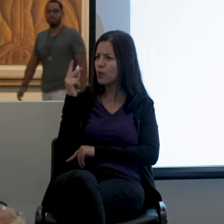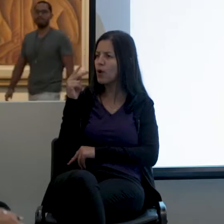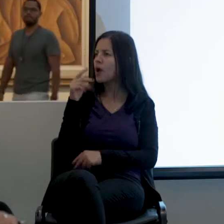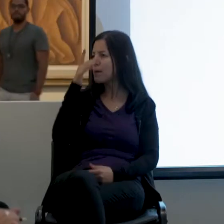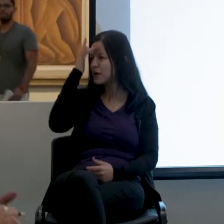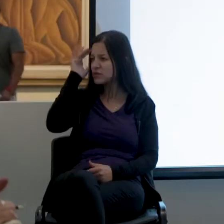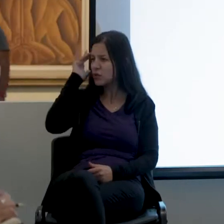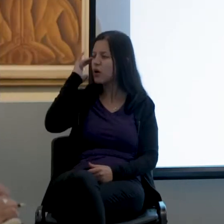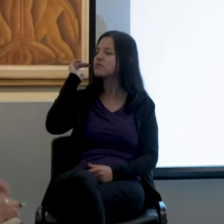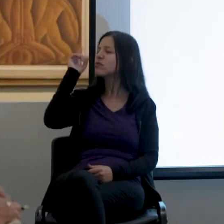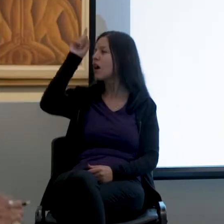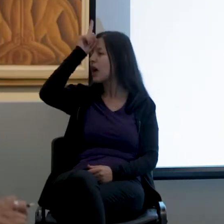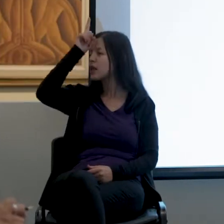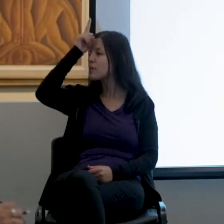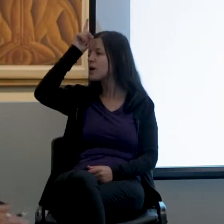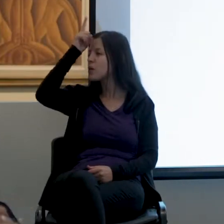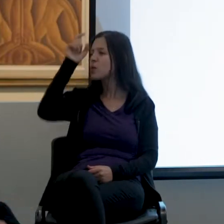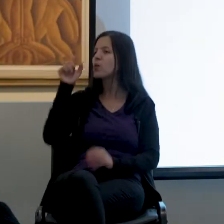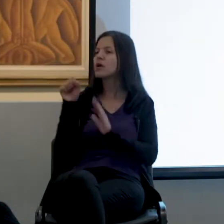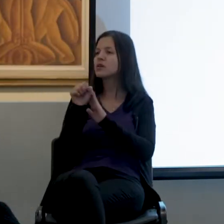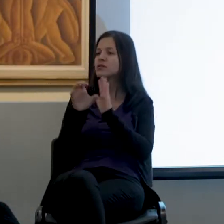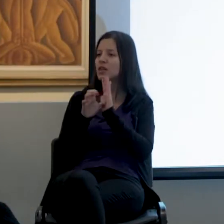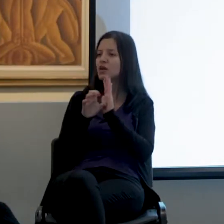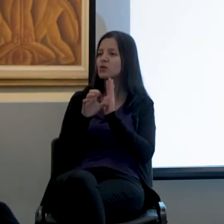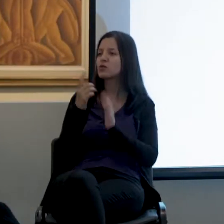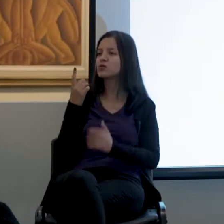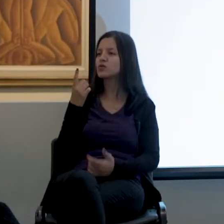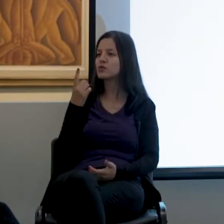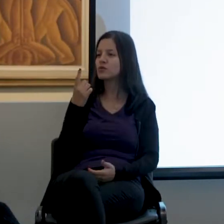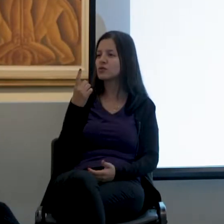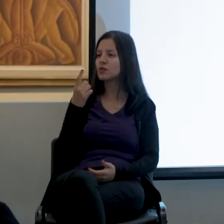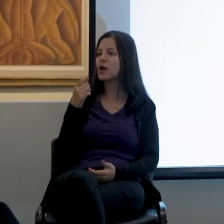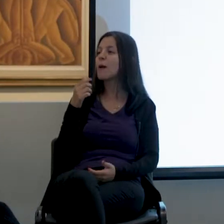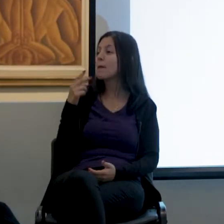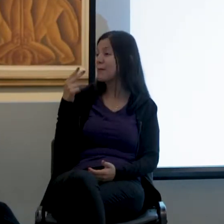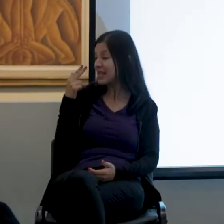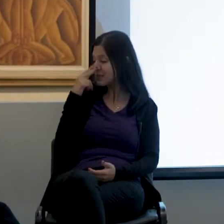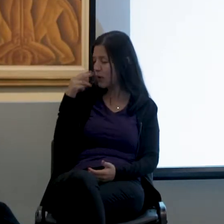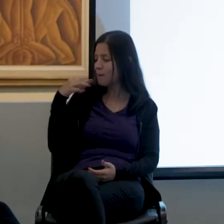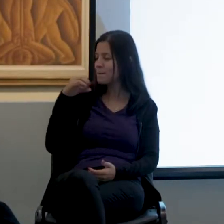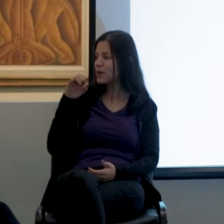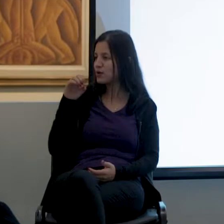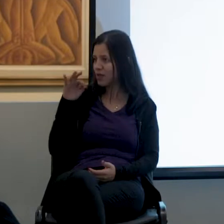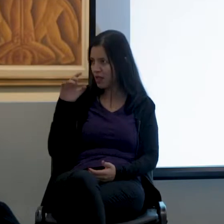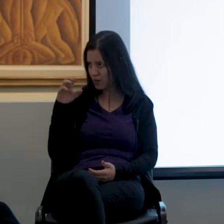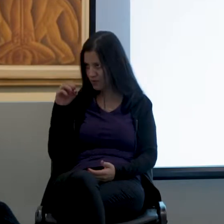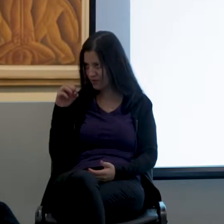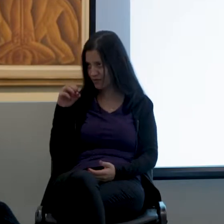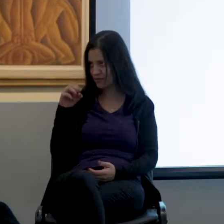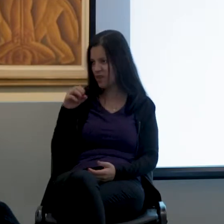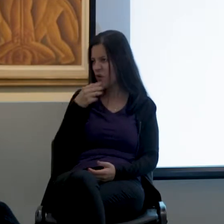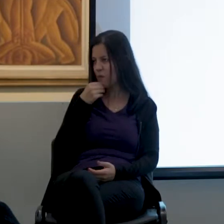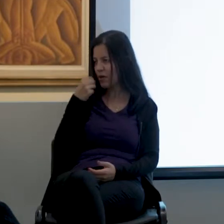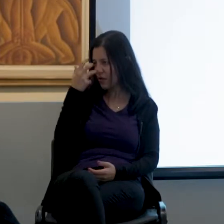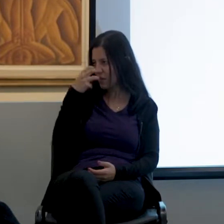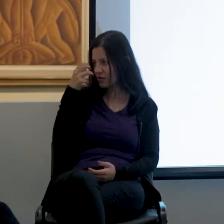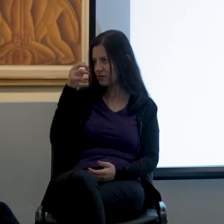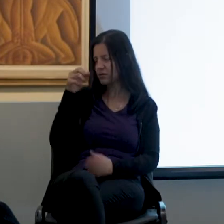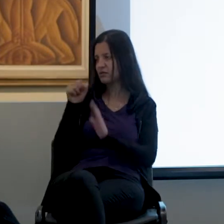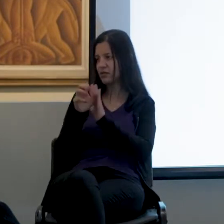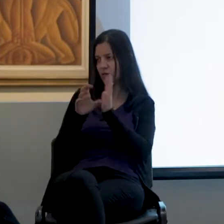romântico alemão do século XVIII falando, né? Separando o que é raiz, o que é verdadeiro, o que não é. Complicado